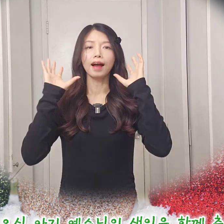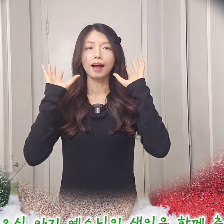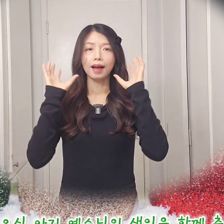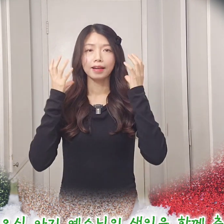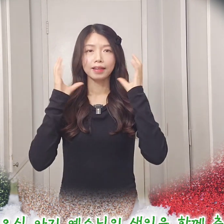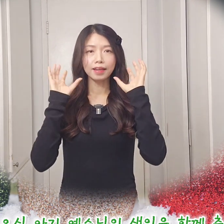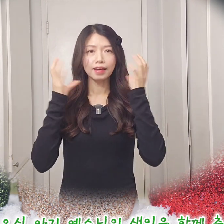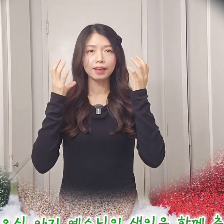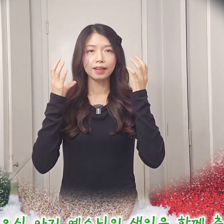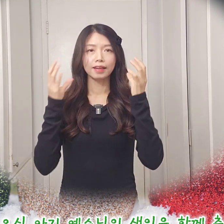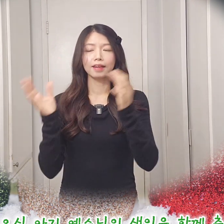아기